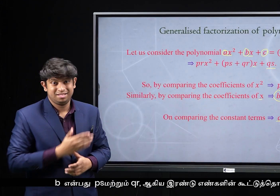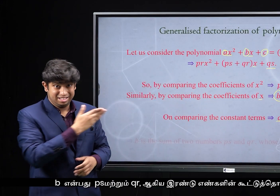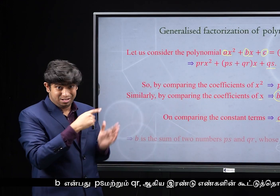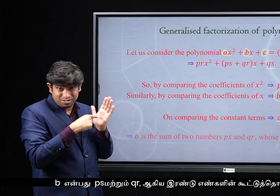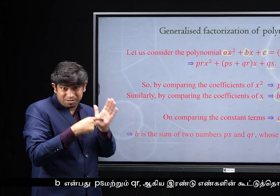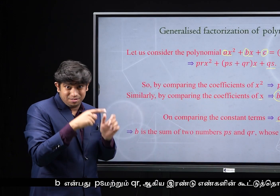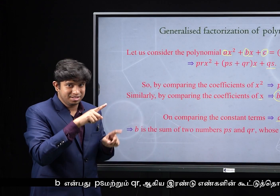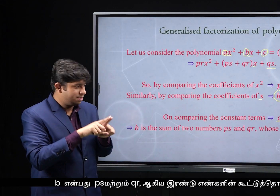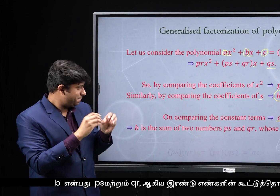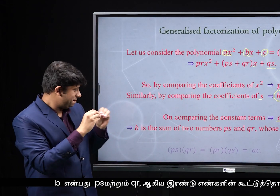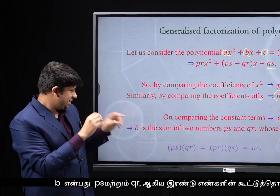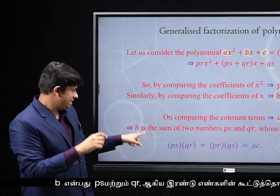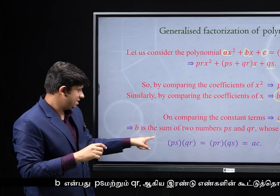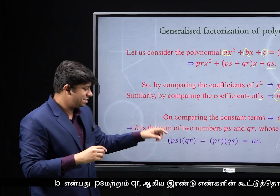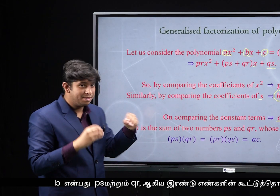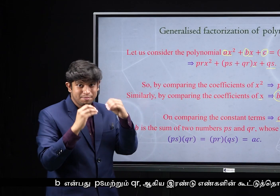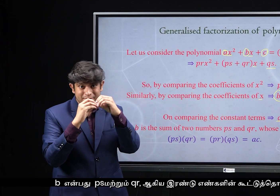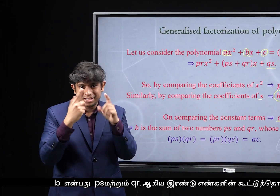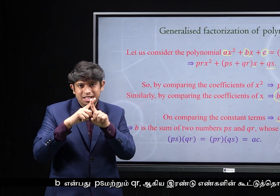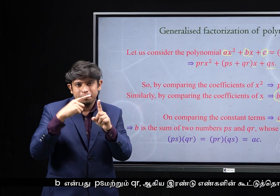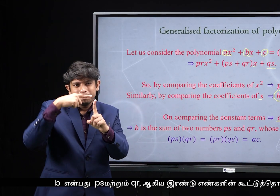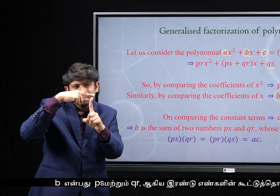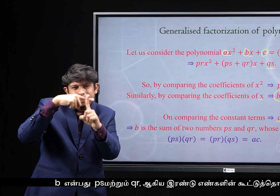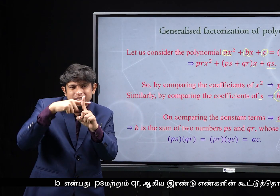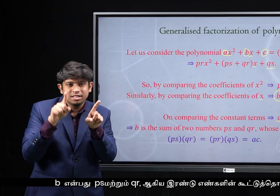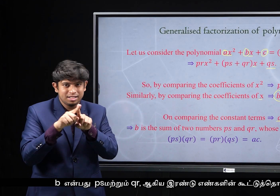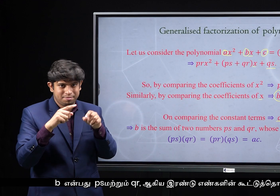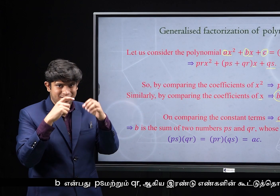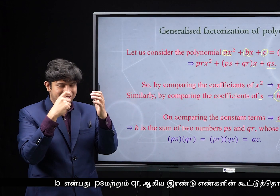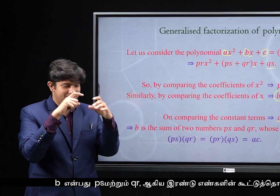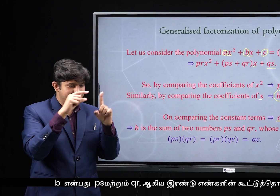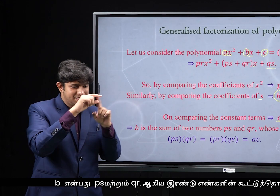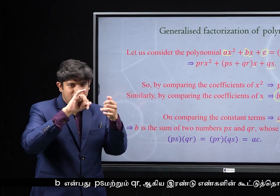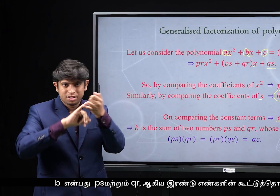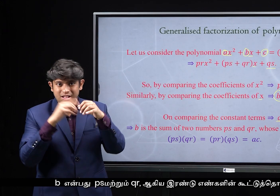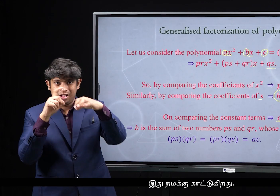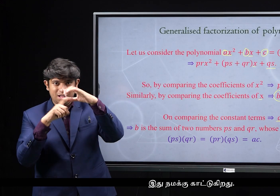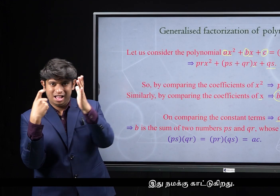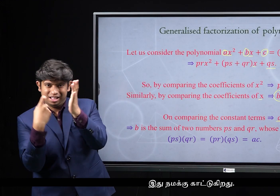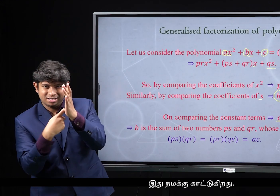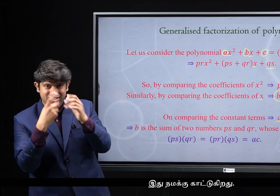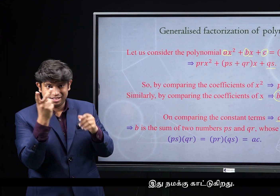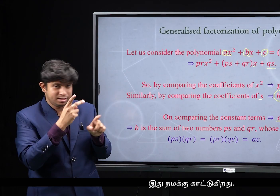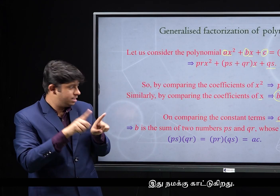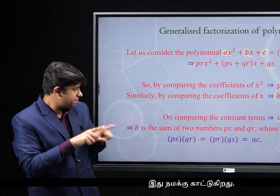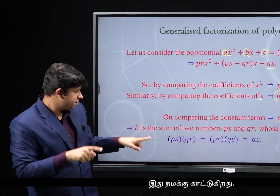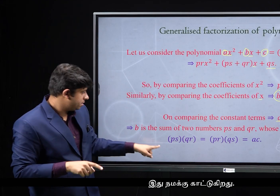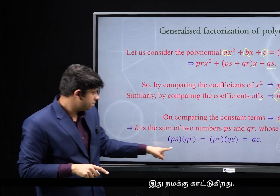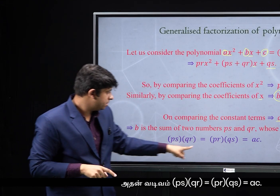B என்பது PS மற்றும் QR ஆகிய இரண்டு எண்களின் கூட்டுத்தொகை என்பதை இது நமக்கு காட்டுகிறது.